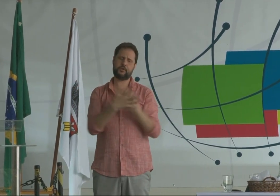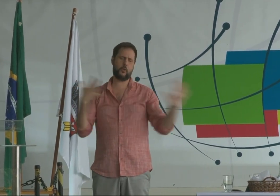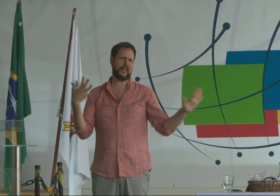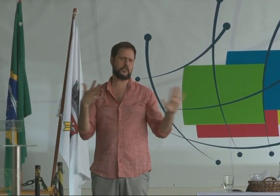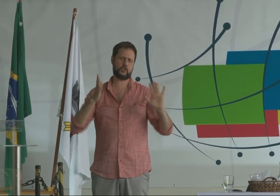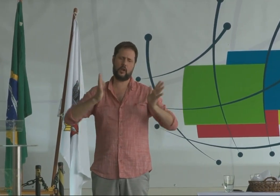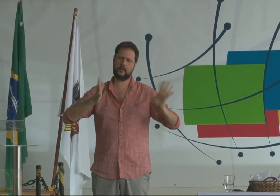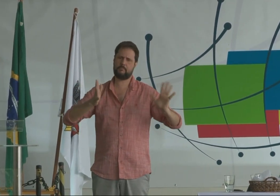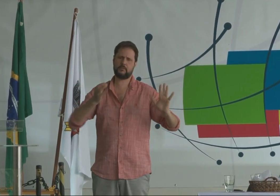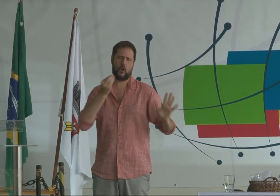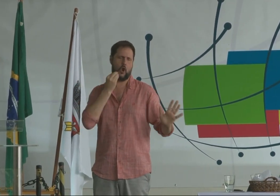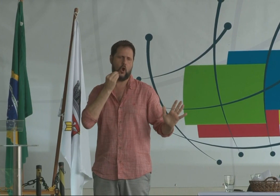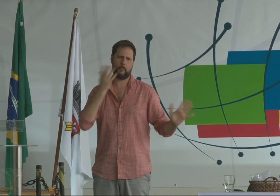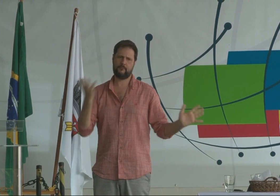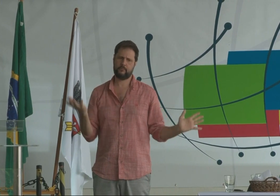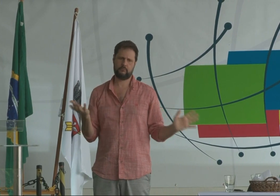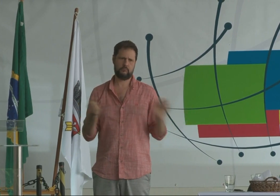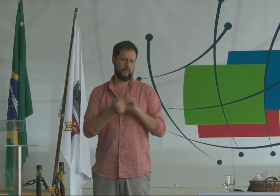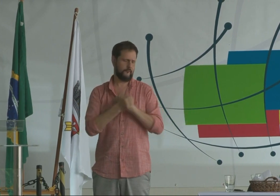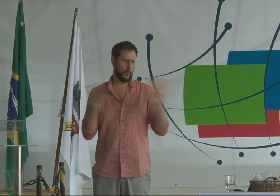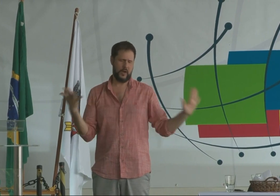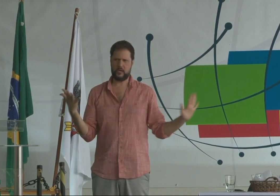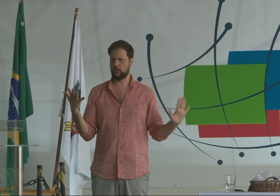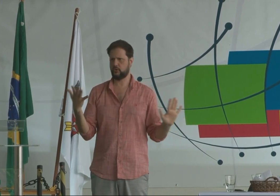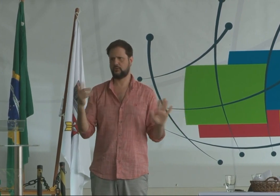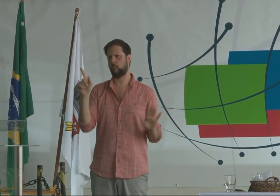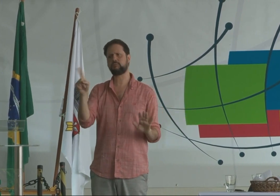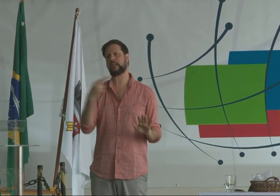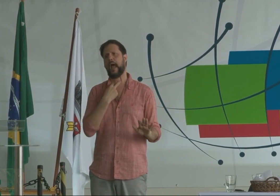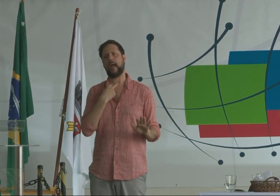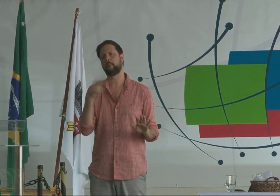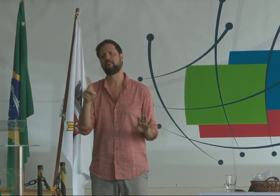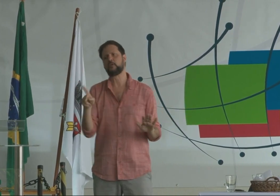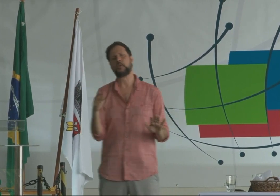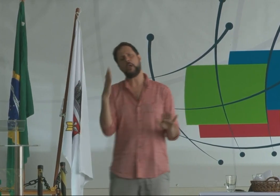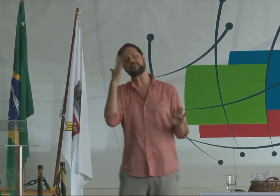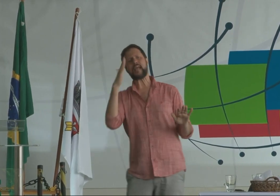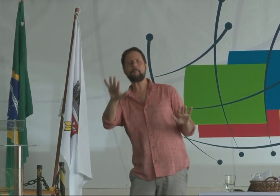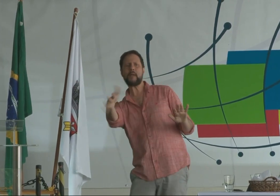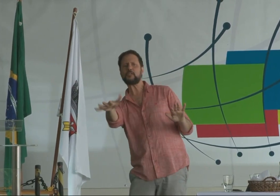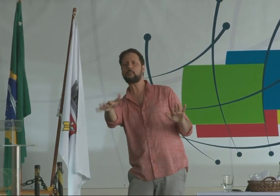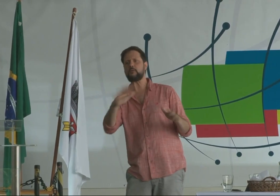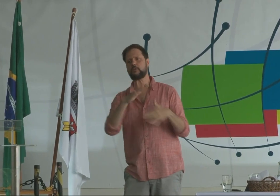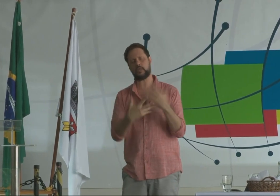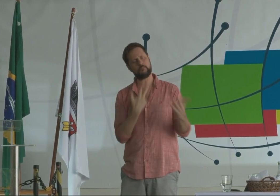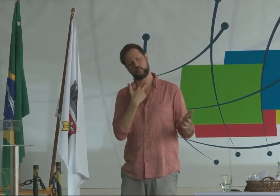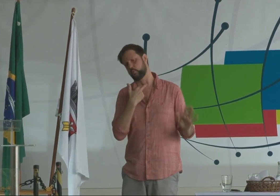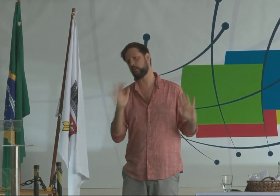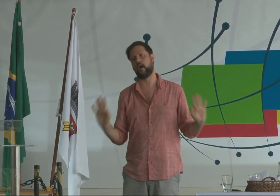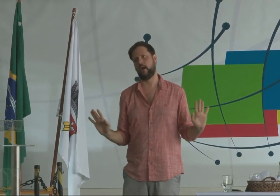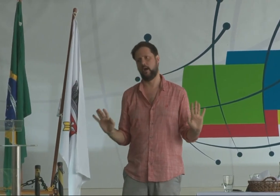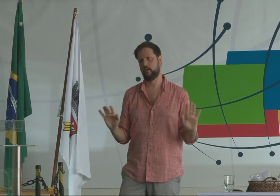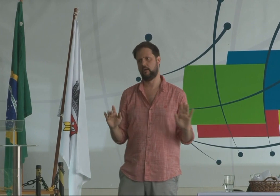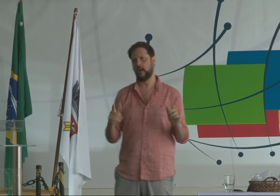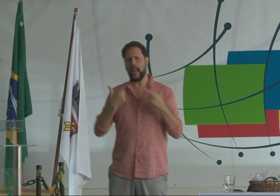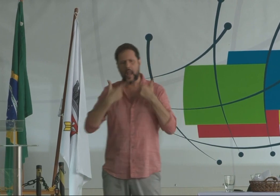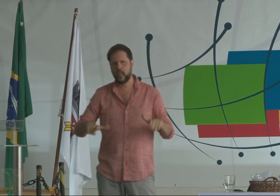Então, vamos lá. Como que trabalha uma questão na escola bilíngue? O professor tem que ser cliente. Não dá. Eu sei mais ou menos. Eu estou